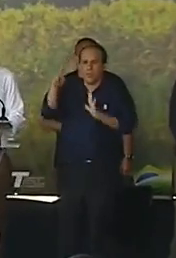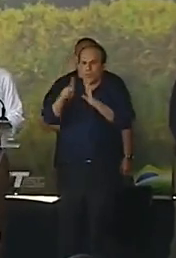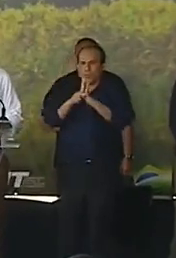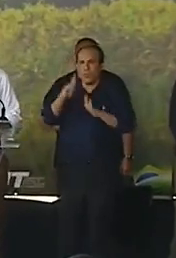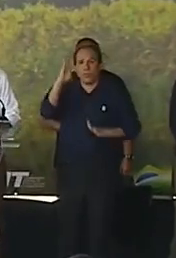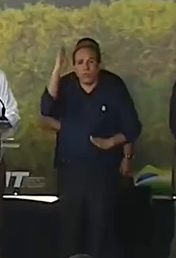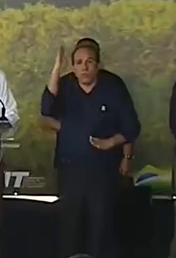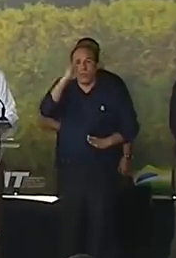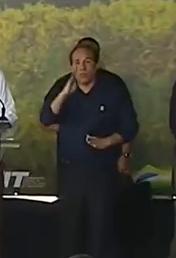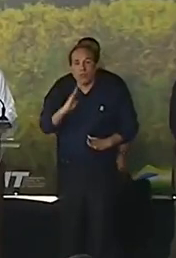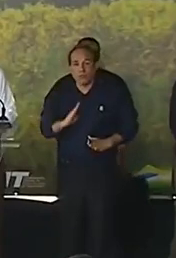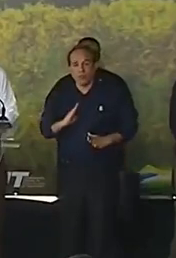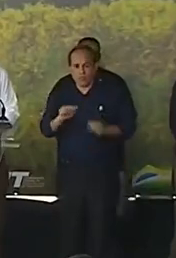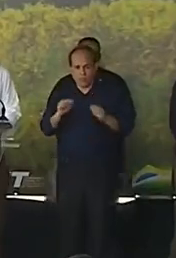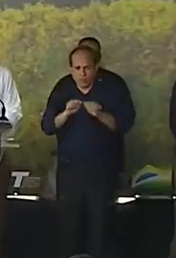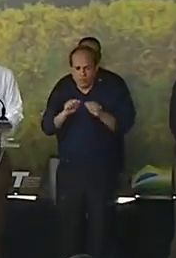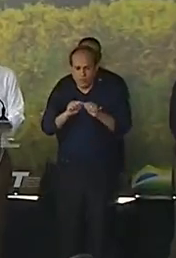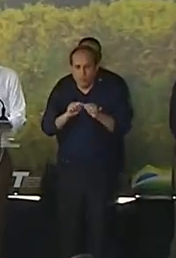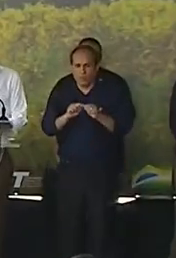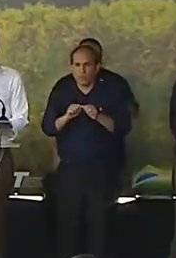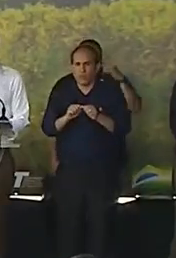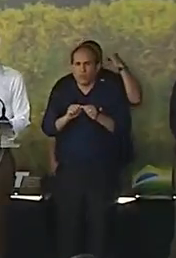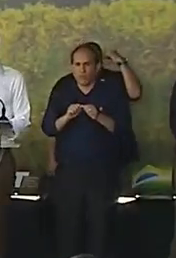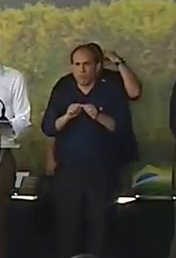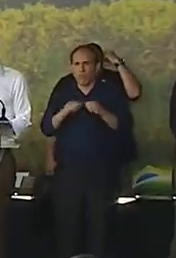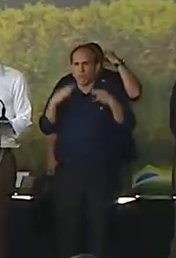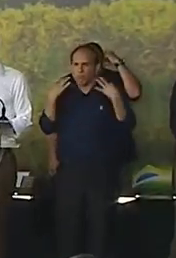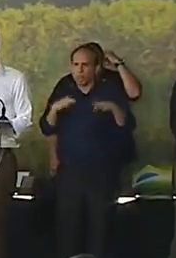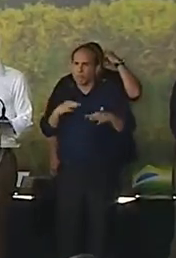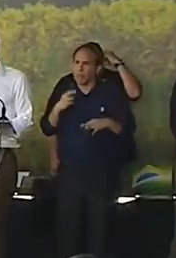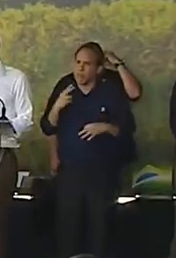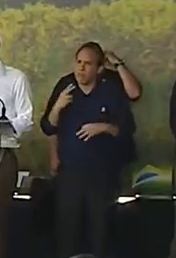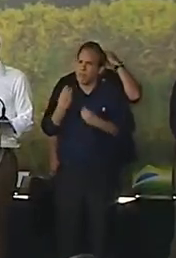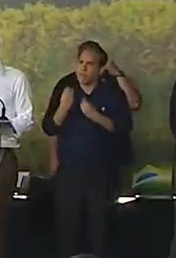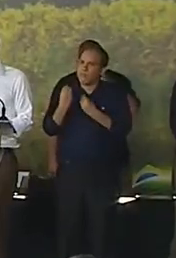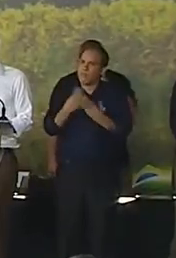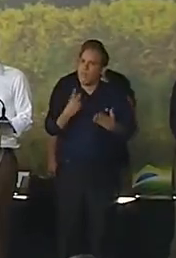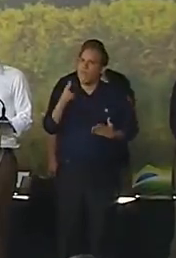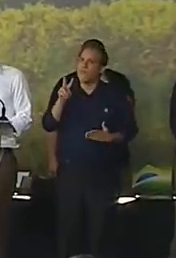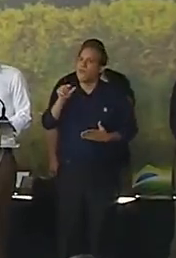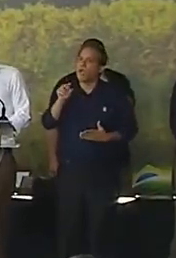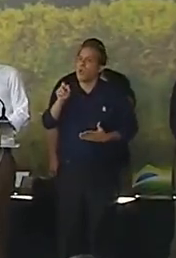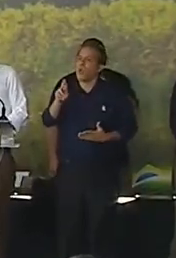fazer este cumprimento valorizando o trabalho